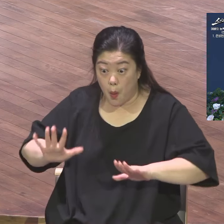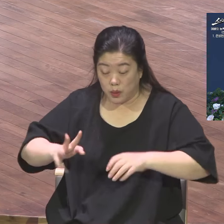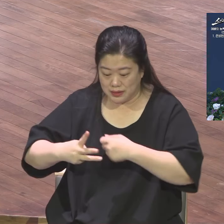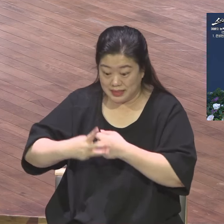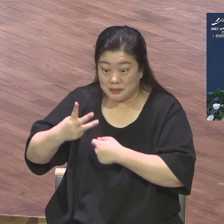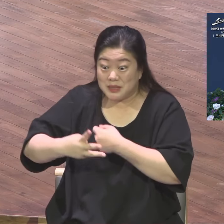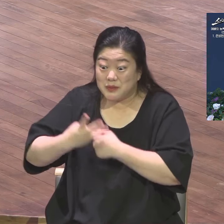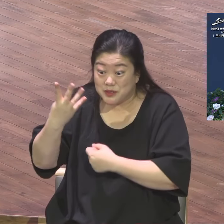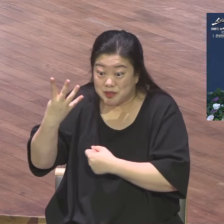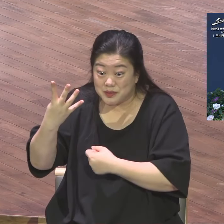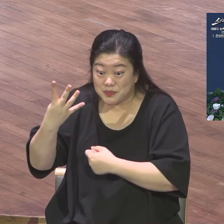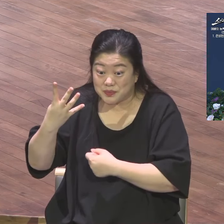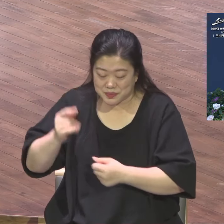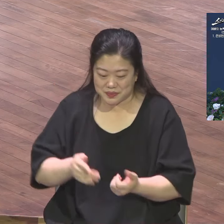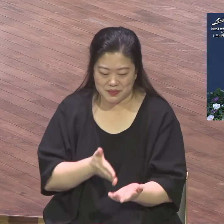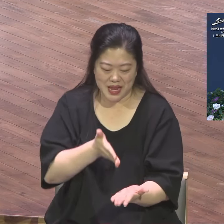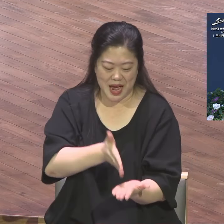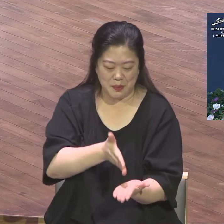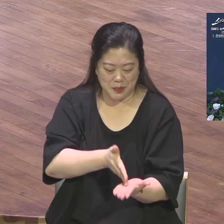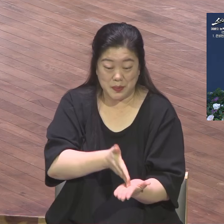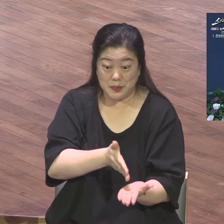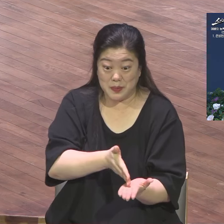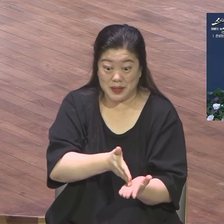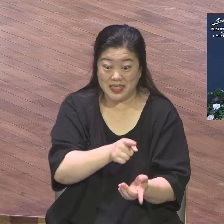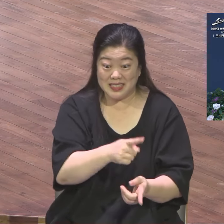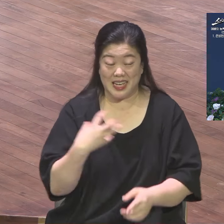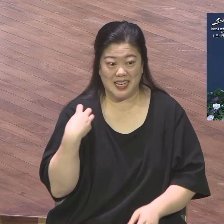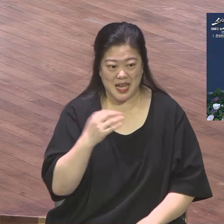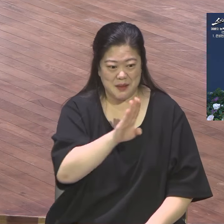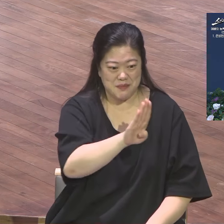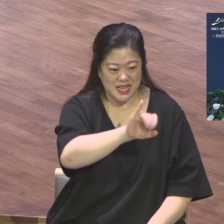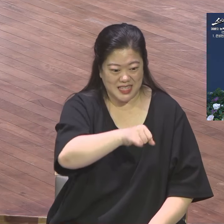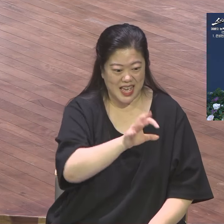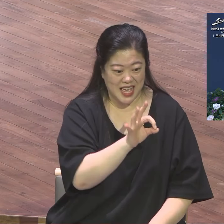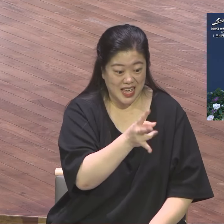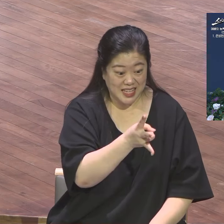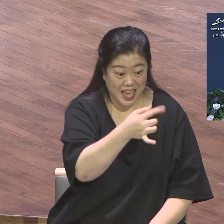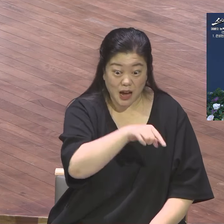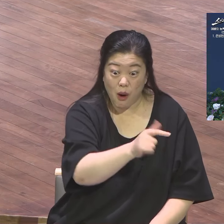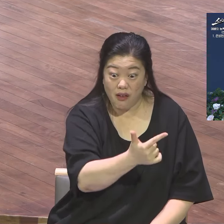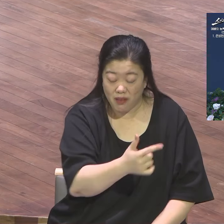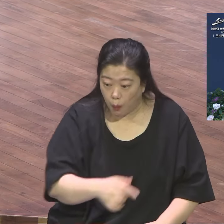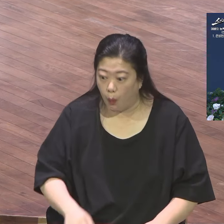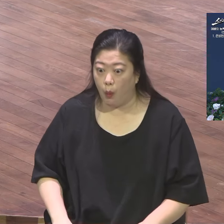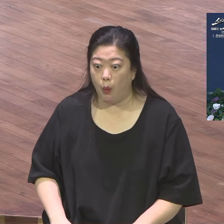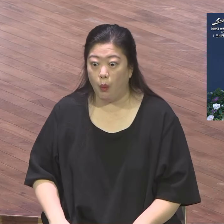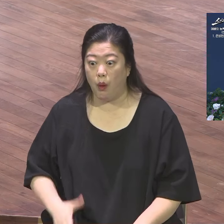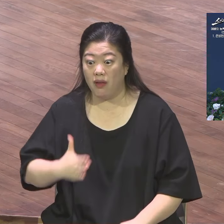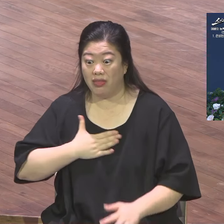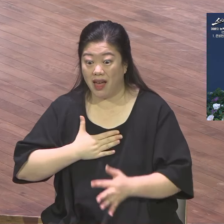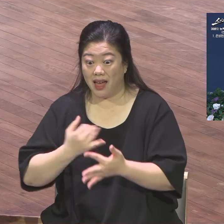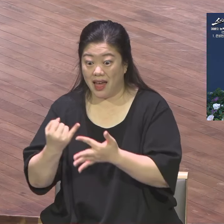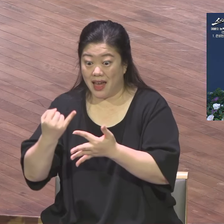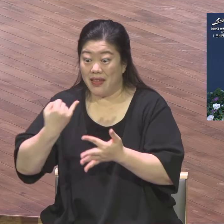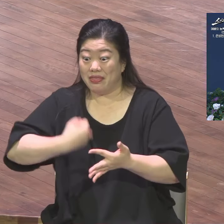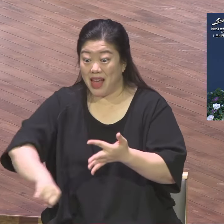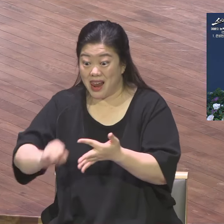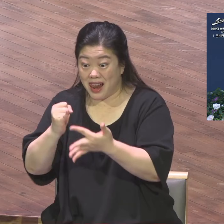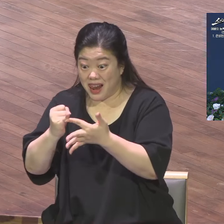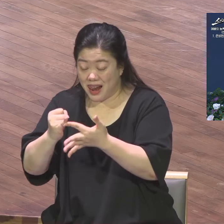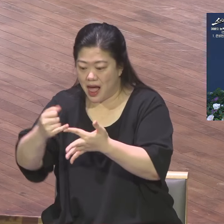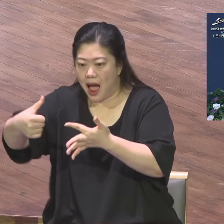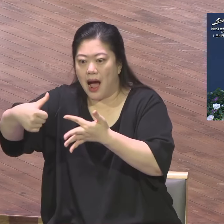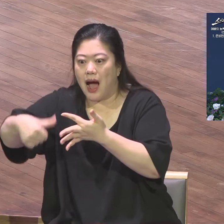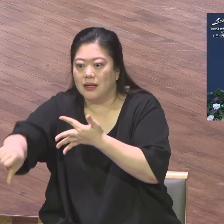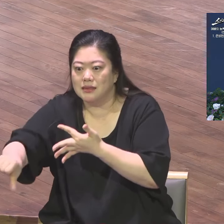아나운서 보니까 우리 내가 손자 이름을 예곤으로 지어 예곤을 지어줬는데 이놈 이름도 예곤이네. 내가 왜 예곤했네. 예수